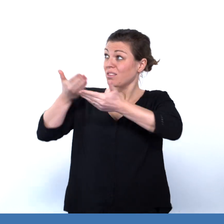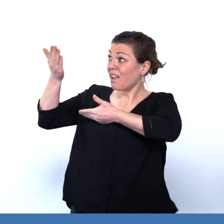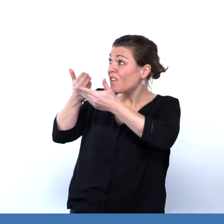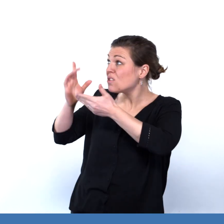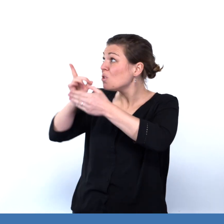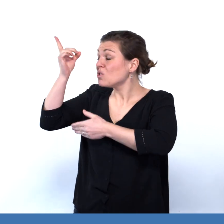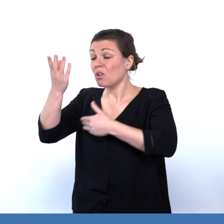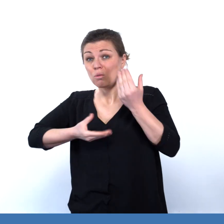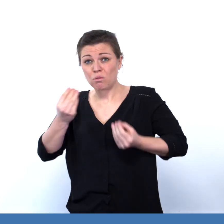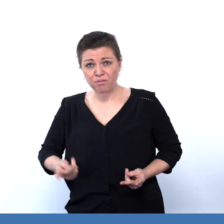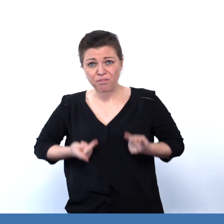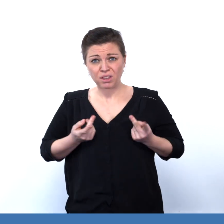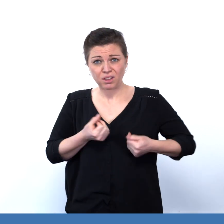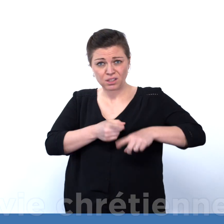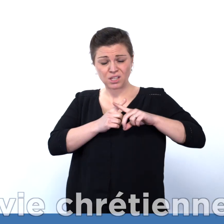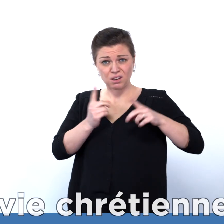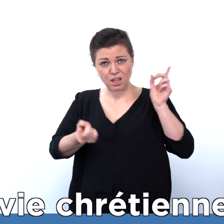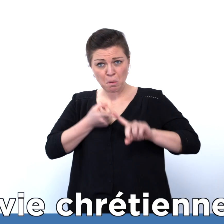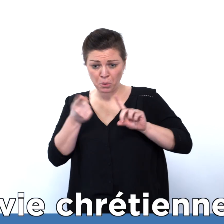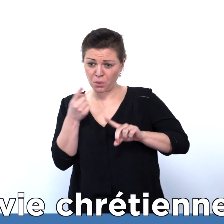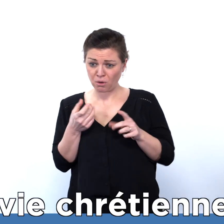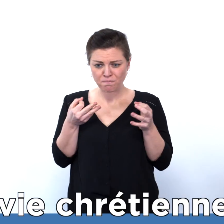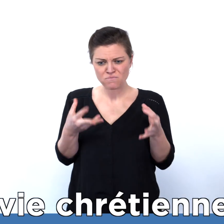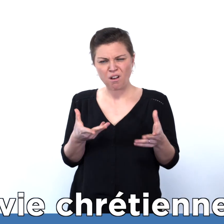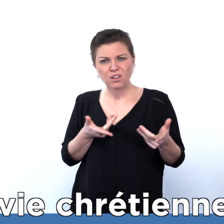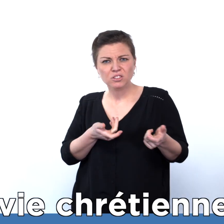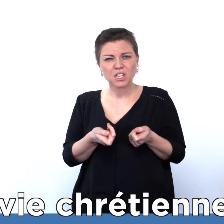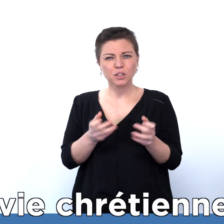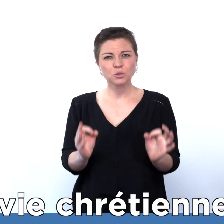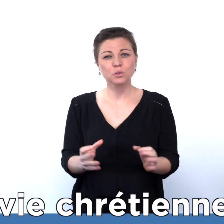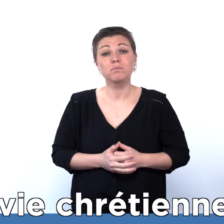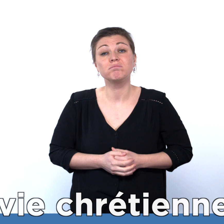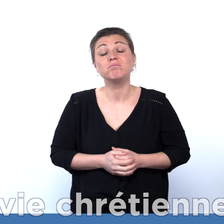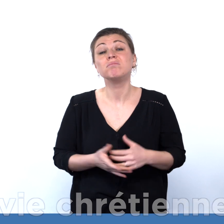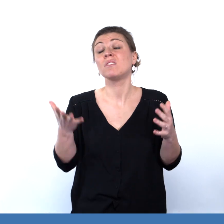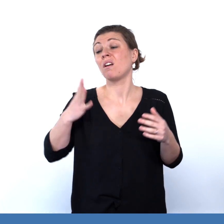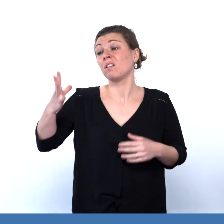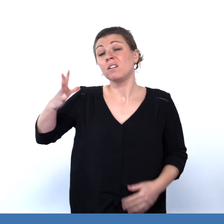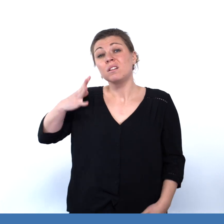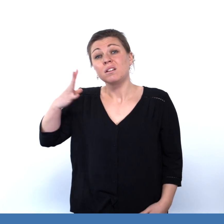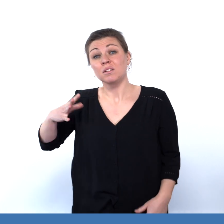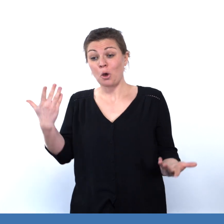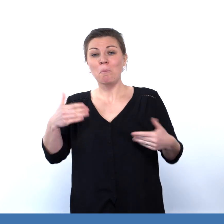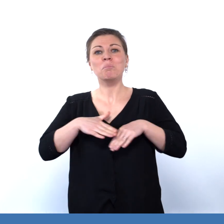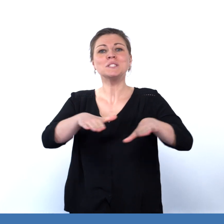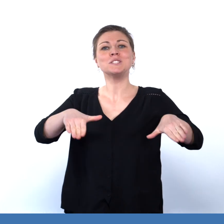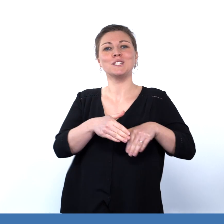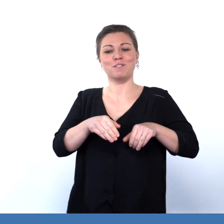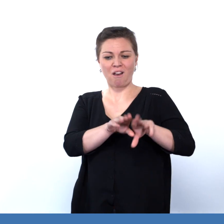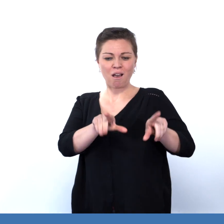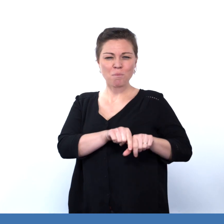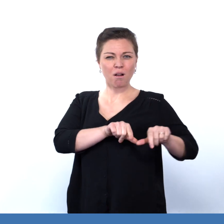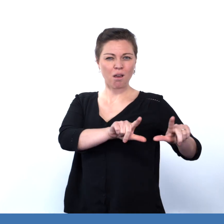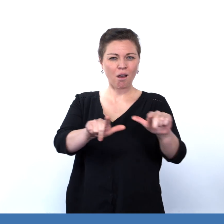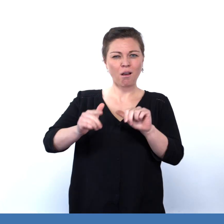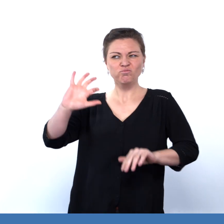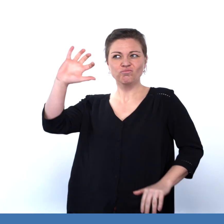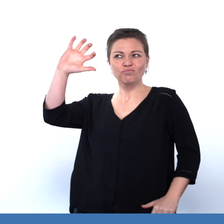vie chrétienne, il est important de bien utiliser notre temps. Il y a des années de cela, j'étais au bord d'une piscine avec ma famille et j'étais